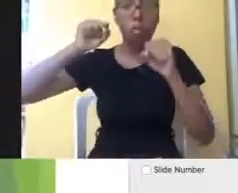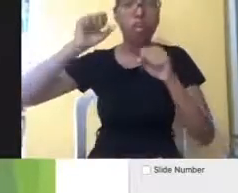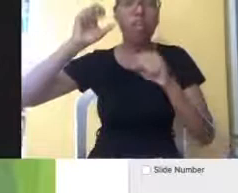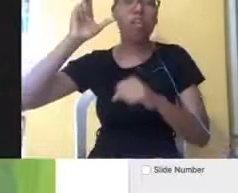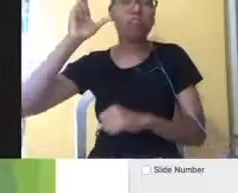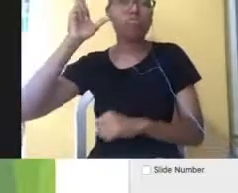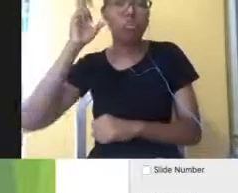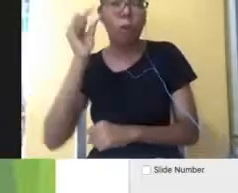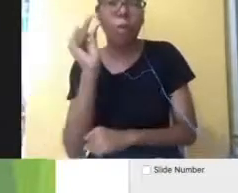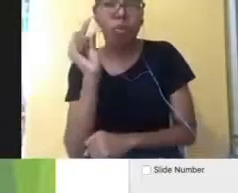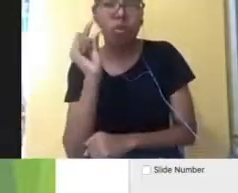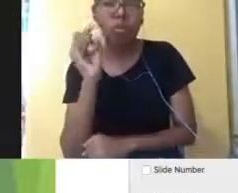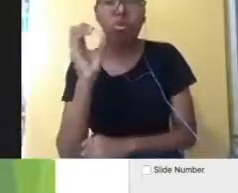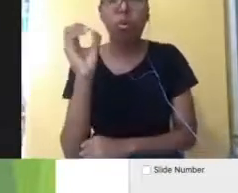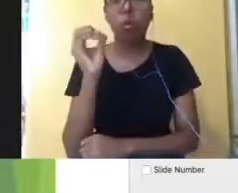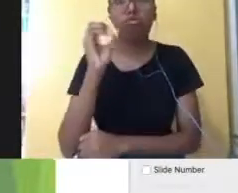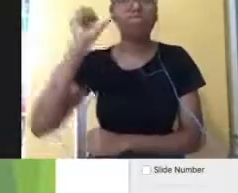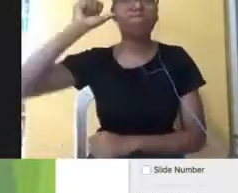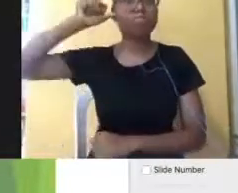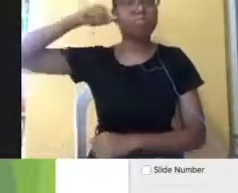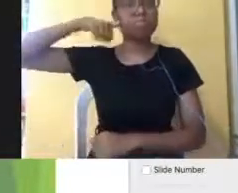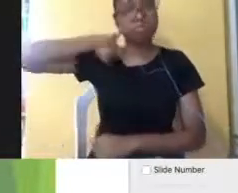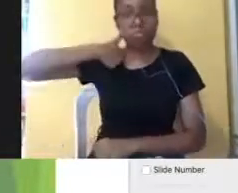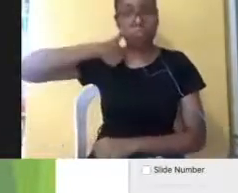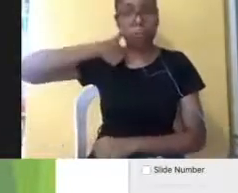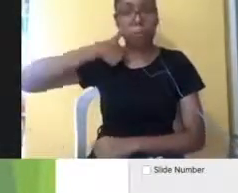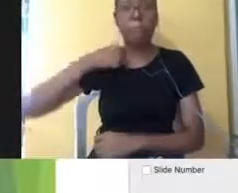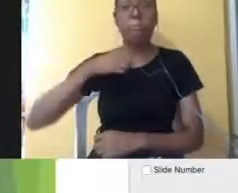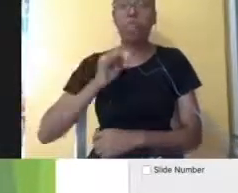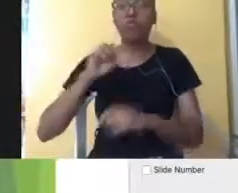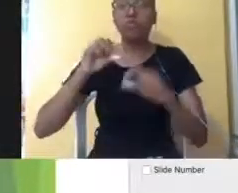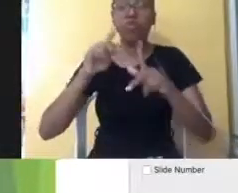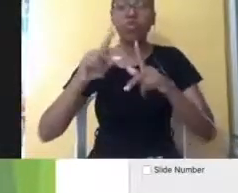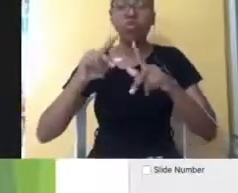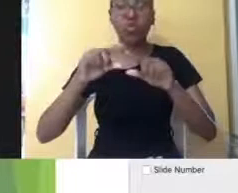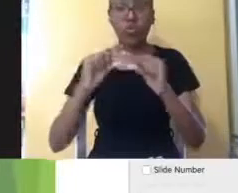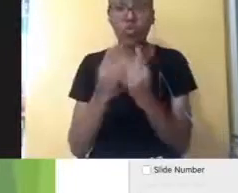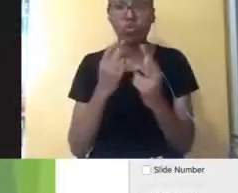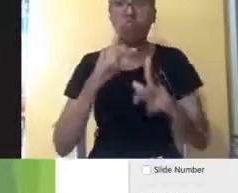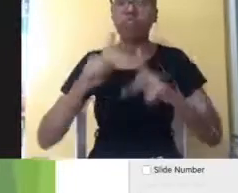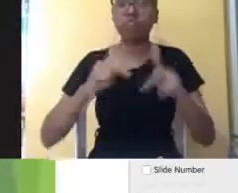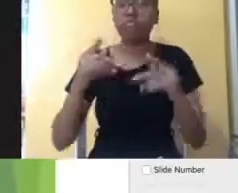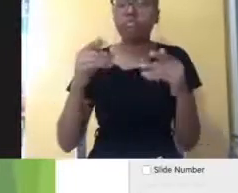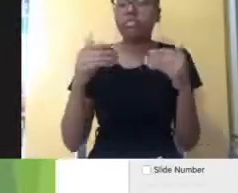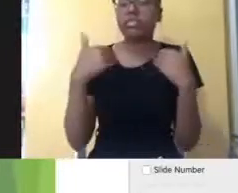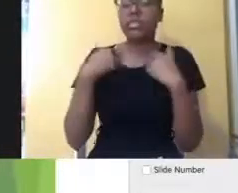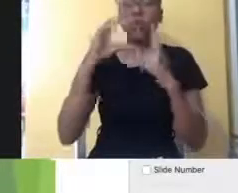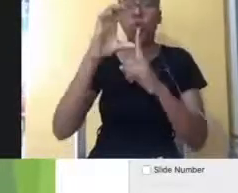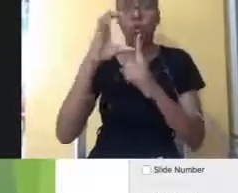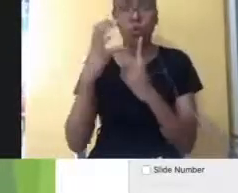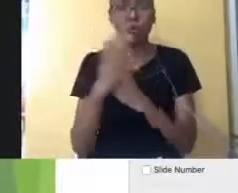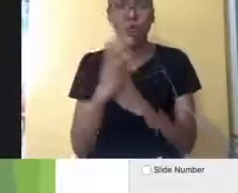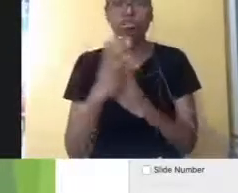un grupo, una comunidad que tiene una lengua, que tiene una cultura, que tienen una forma